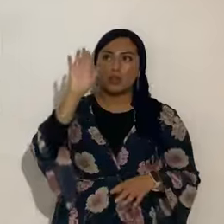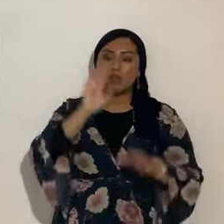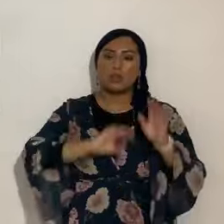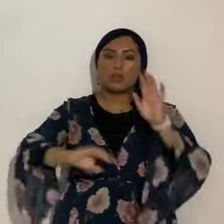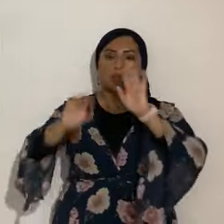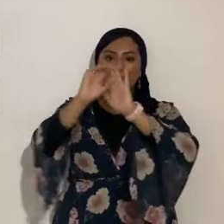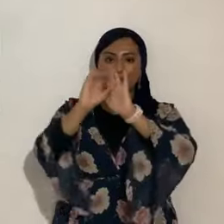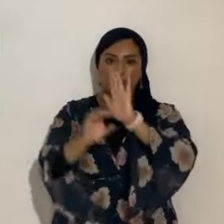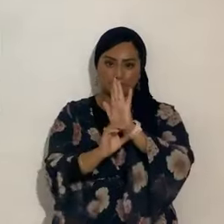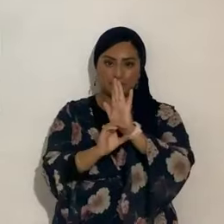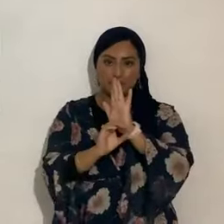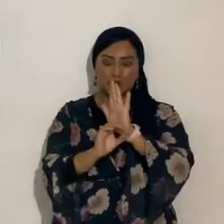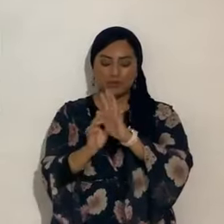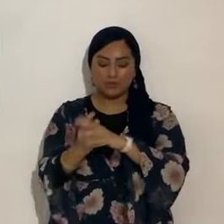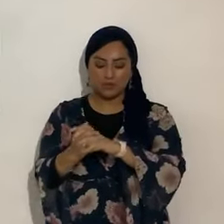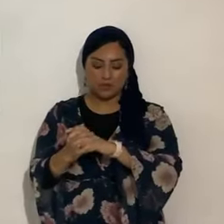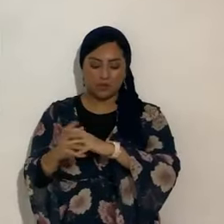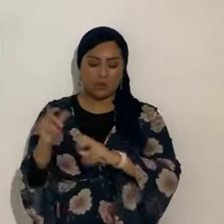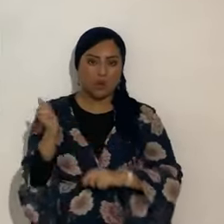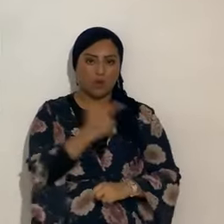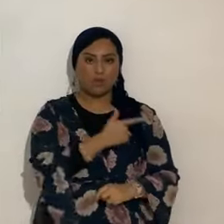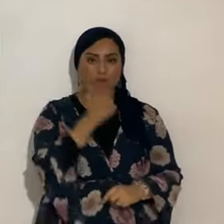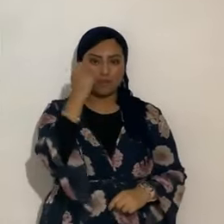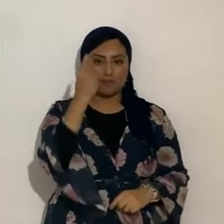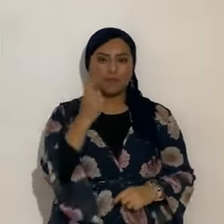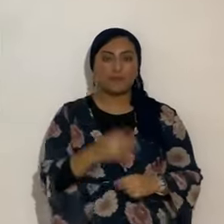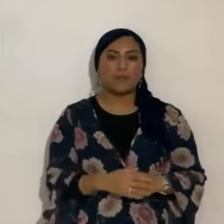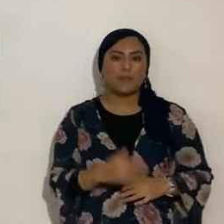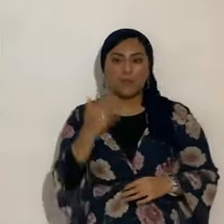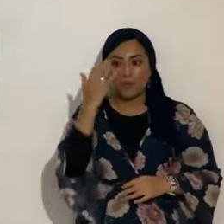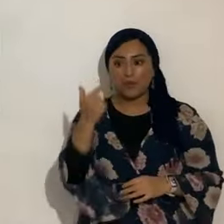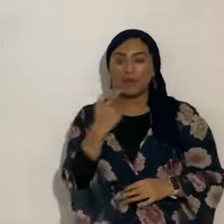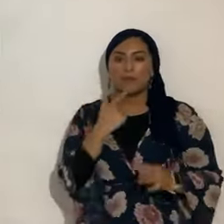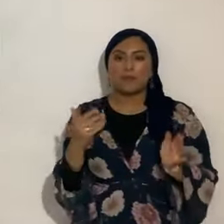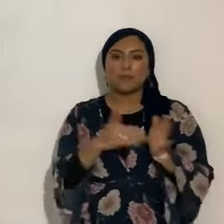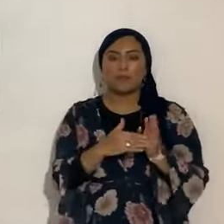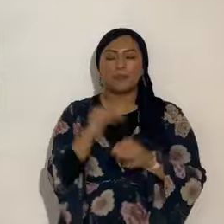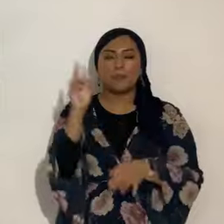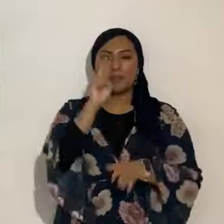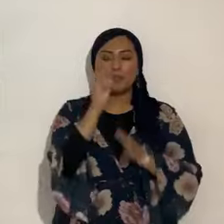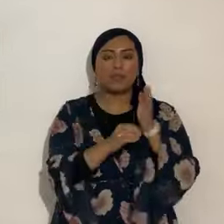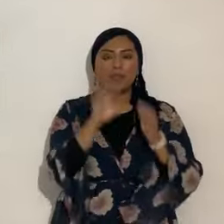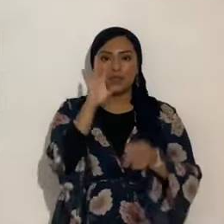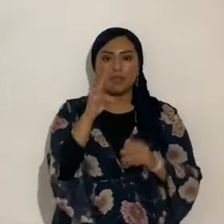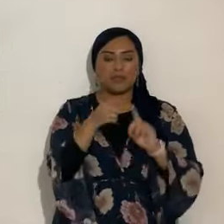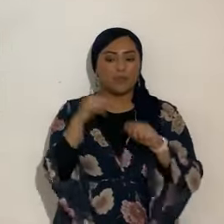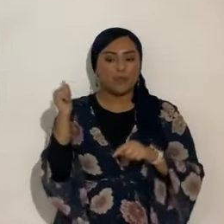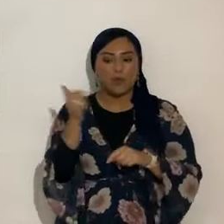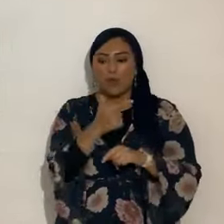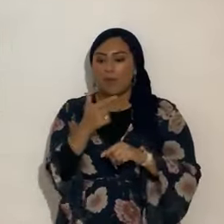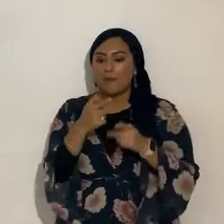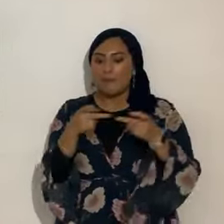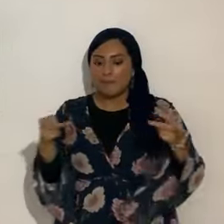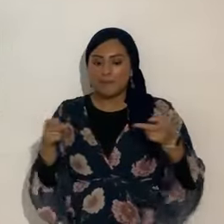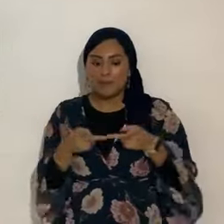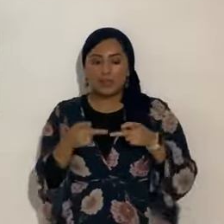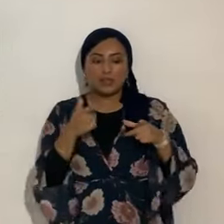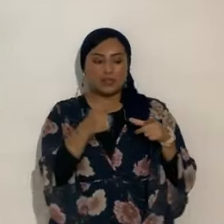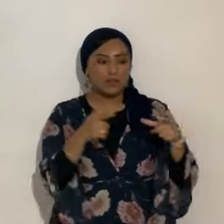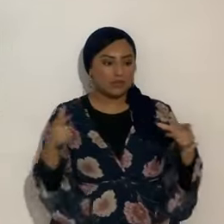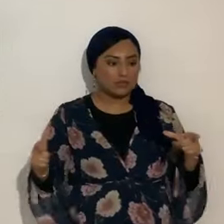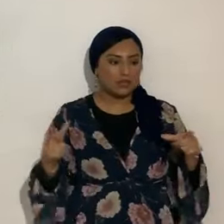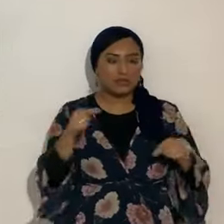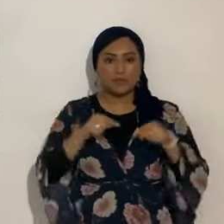mandamientos, todos lo entendemos. Por eso, repito, en Apocalipsis 7, de toda tribu, pueblo, lengua y